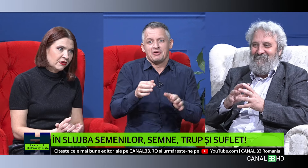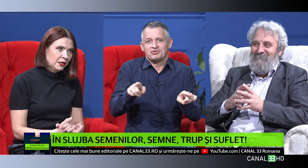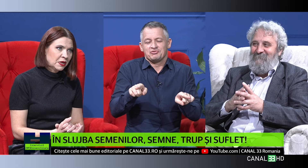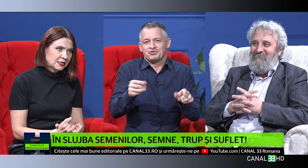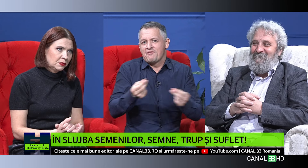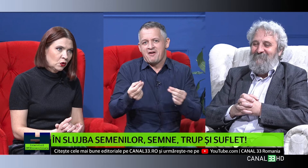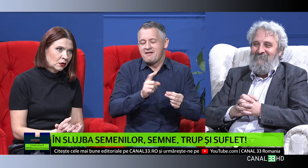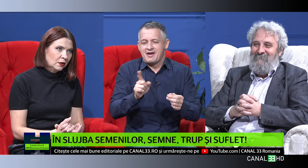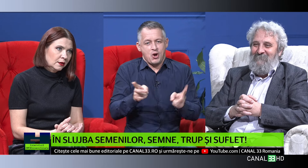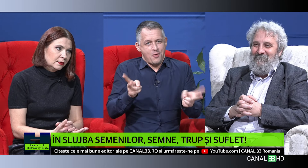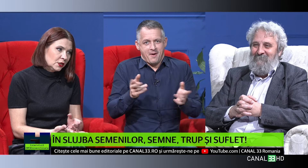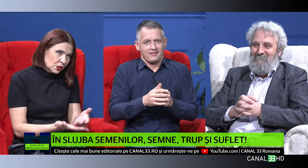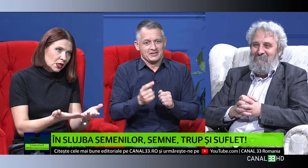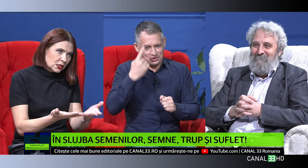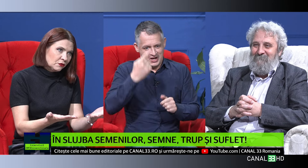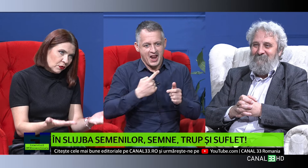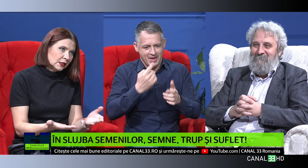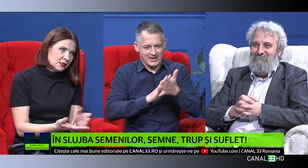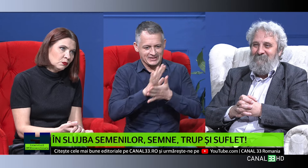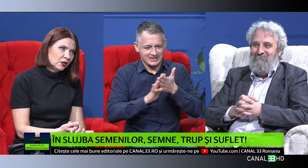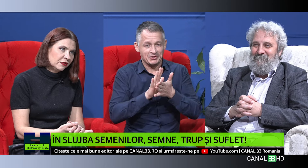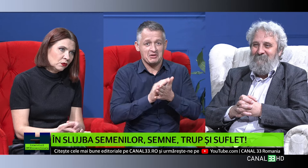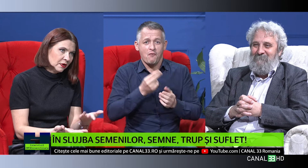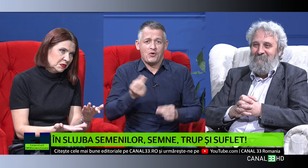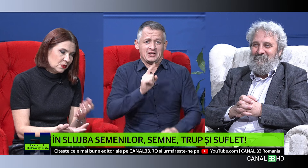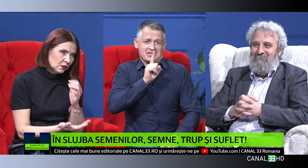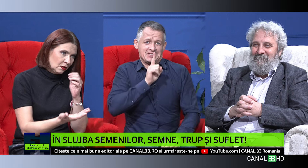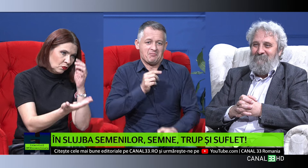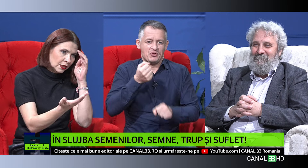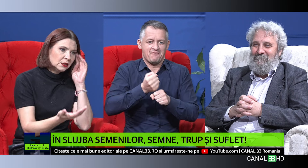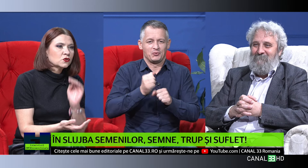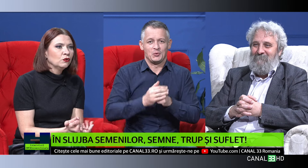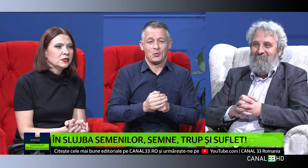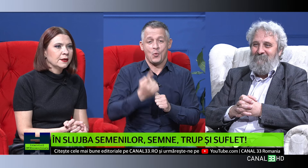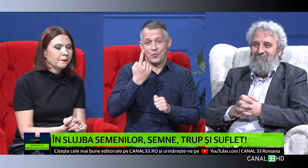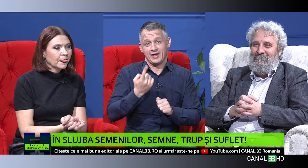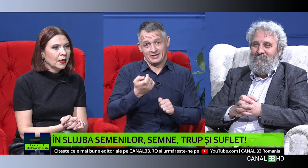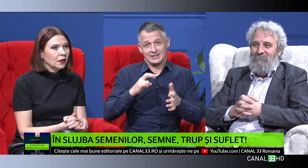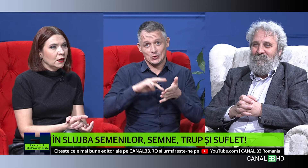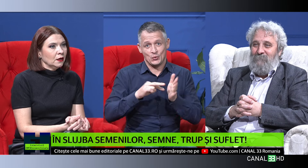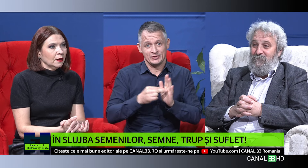cineva limba semnelor, deși este foarte simplu de făcut, v-am zis, e una dintre soluții.